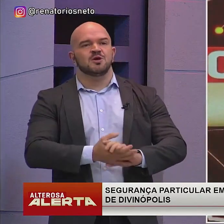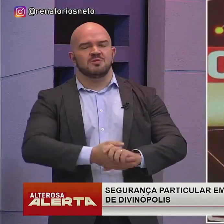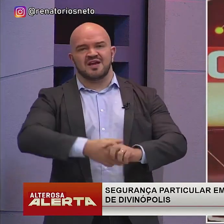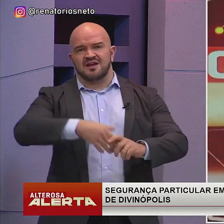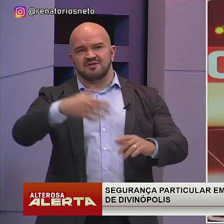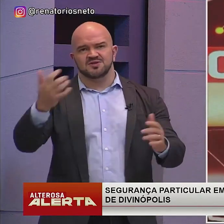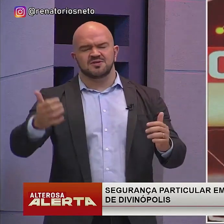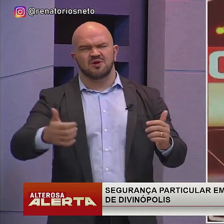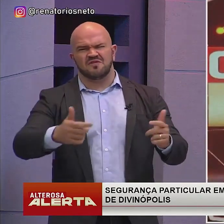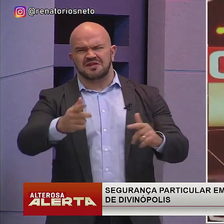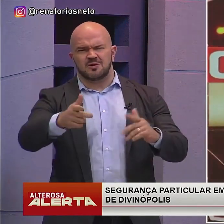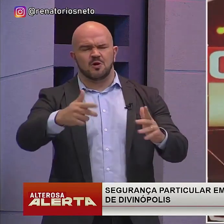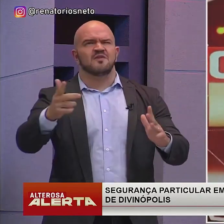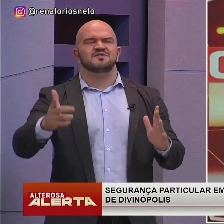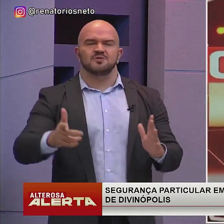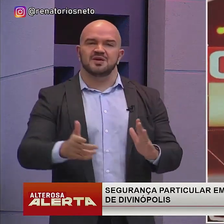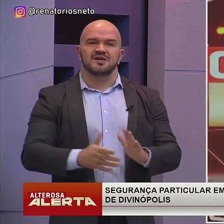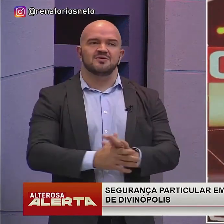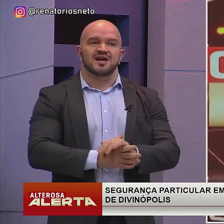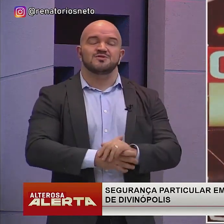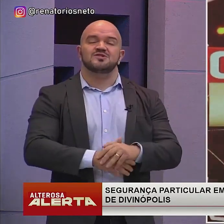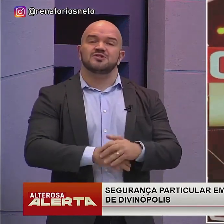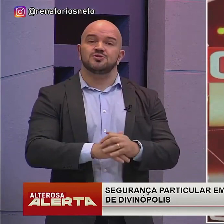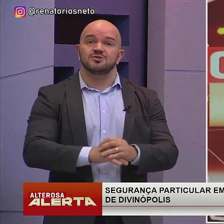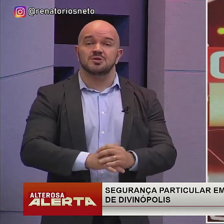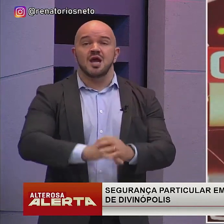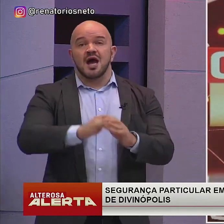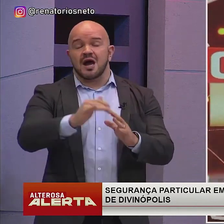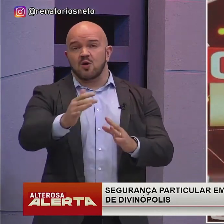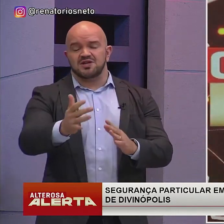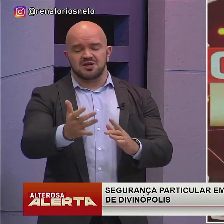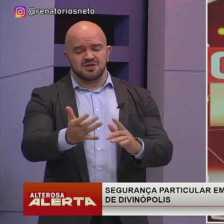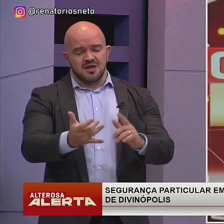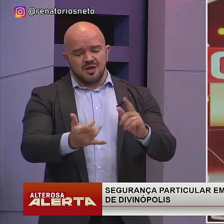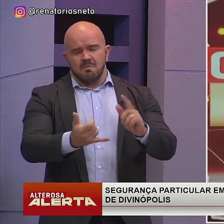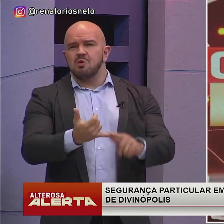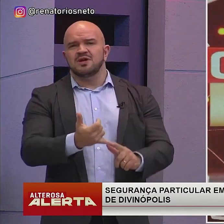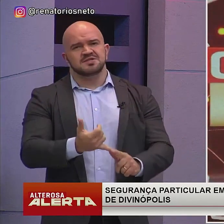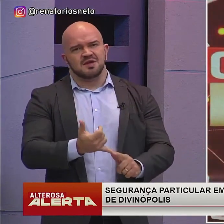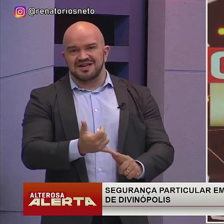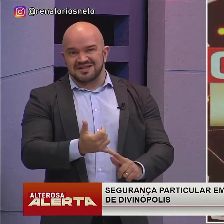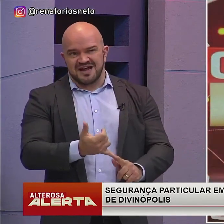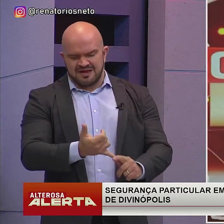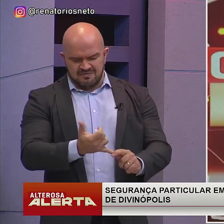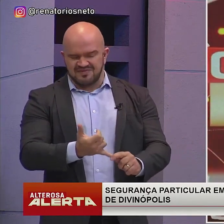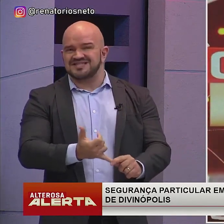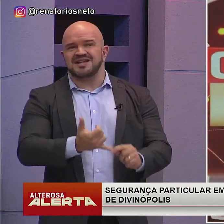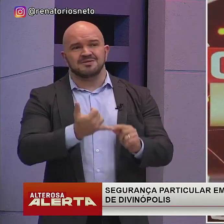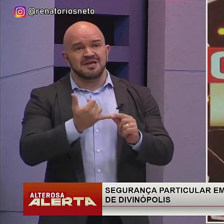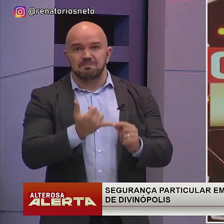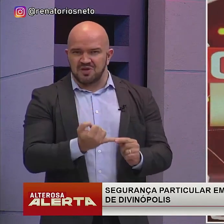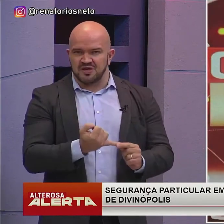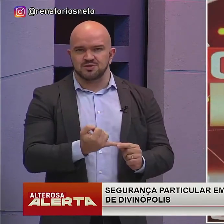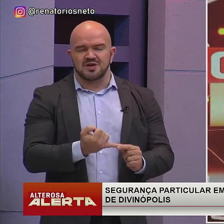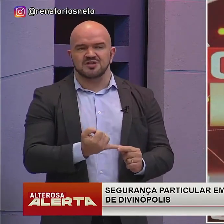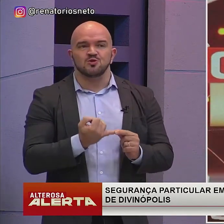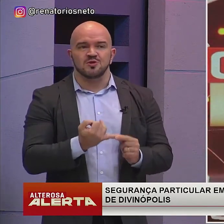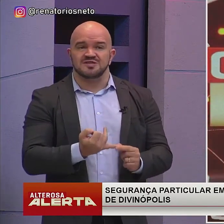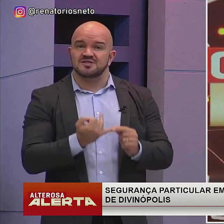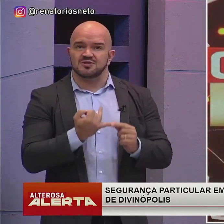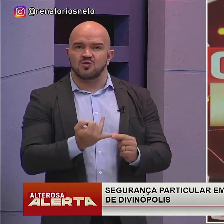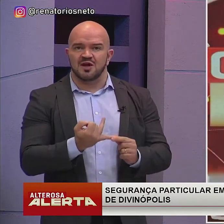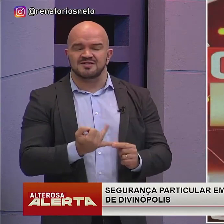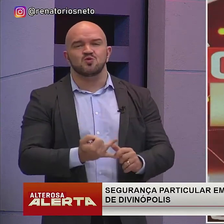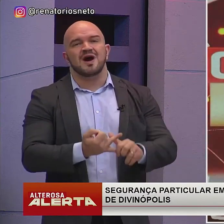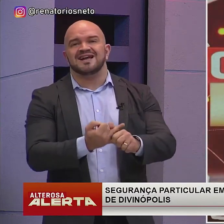foi o primeiro, né? Isso em 99, se eu não me engano, lá nos Estados Unidos. Agora, gente, polícia militar vai estar em peso nas